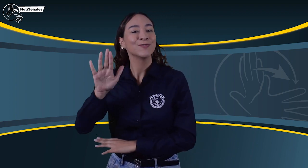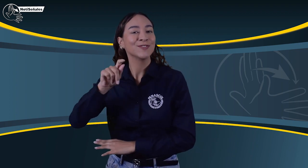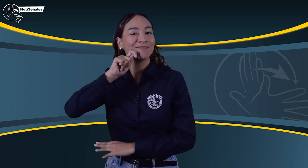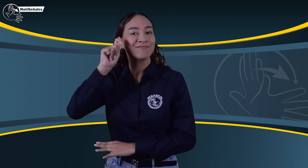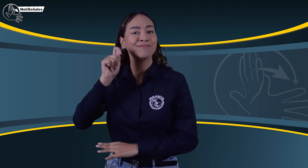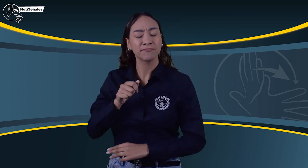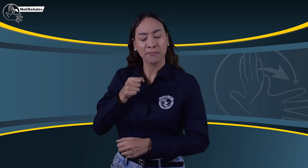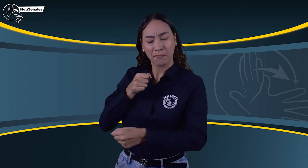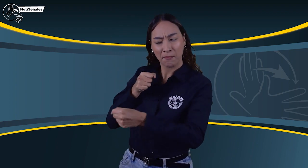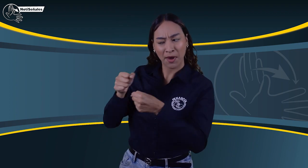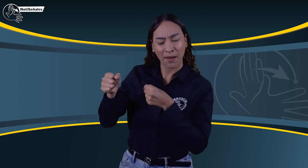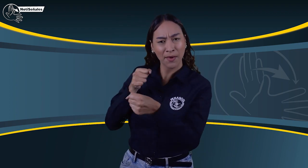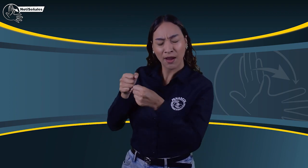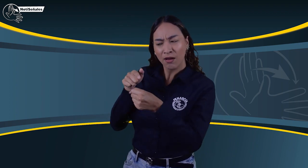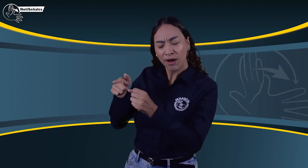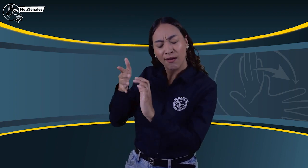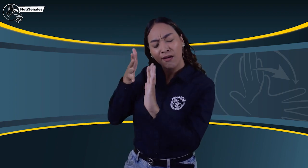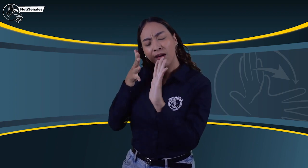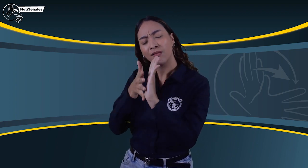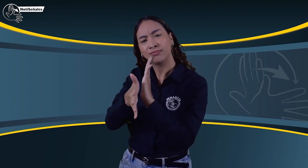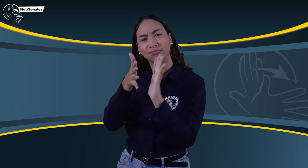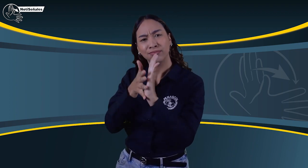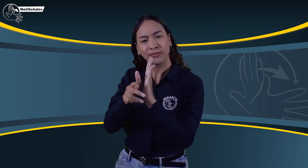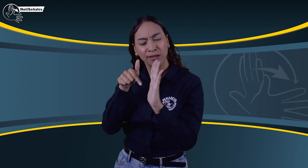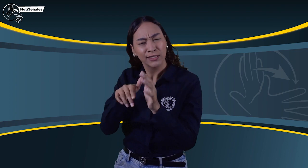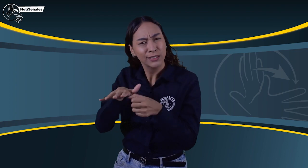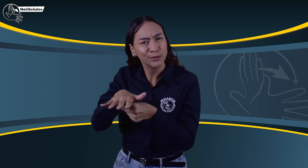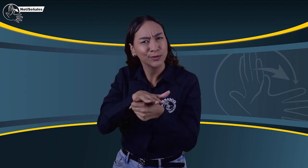quien relató como está la situación